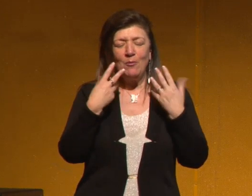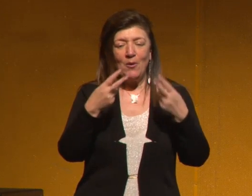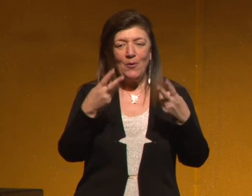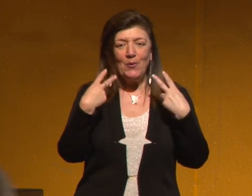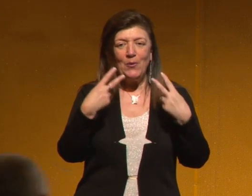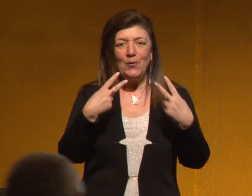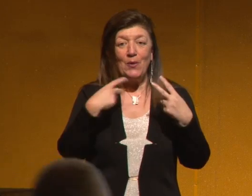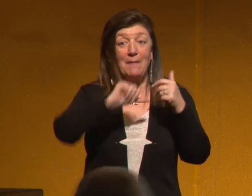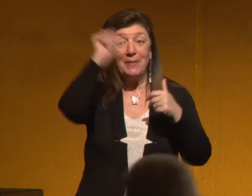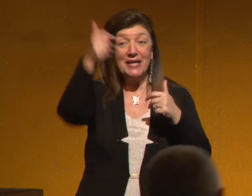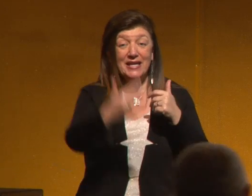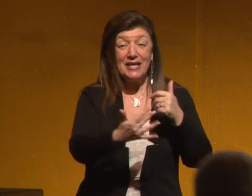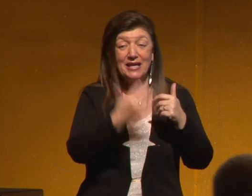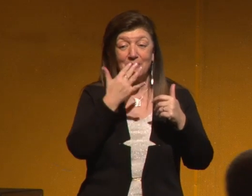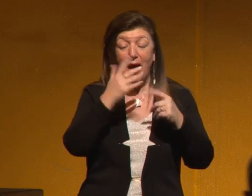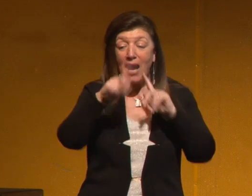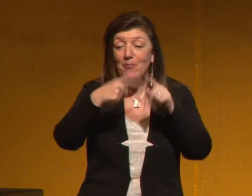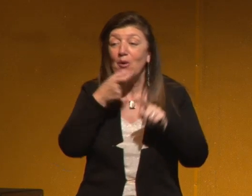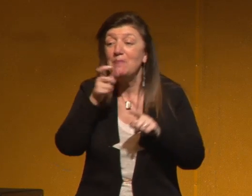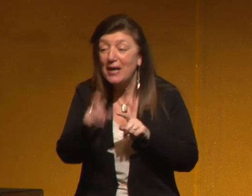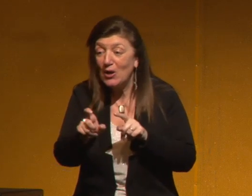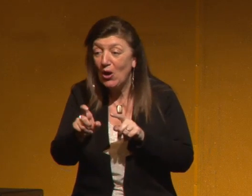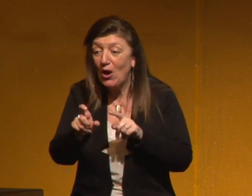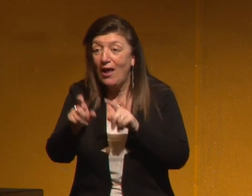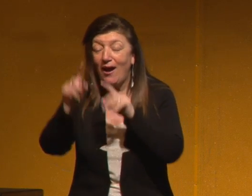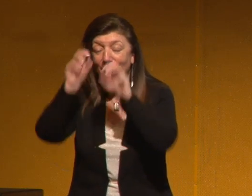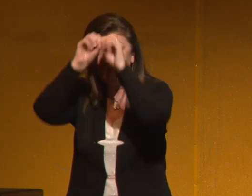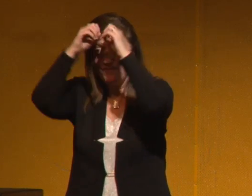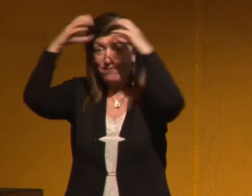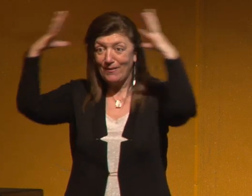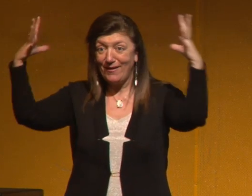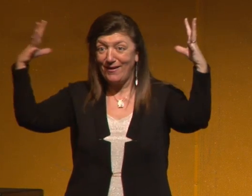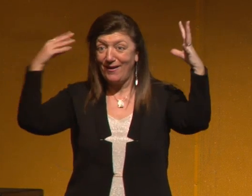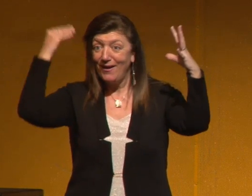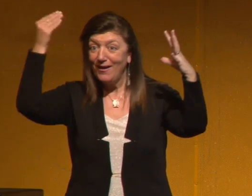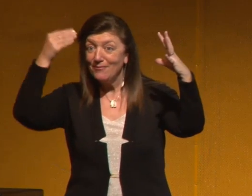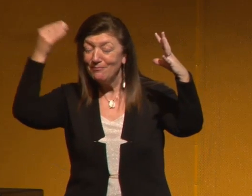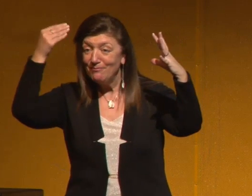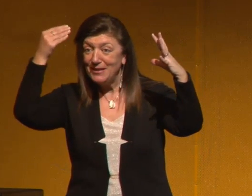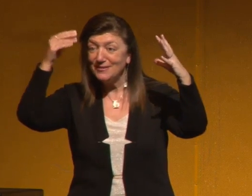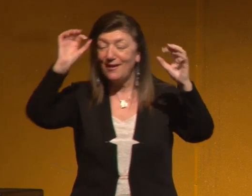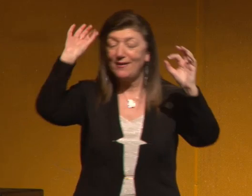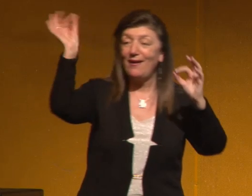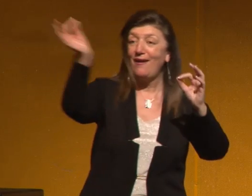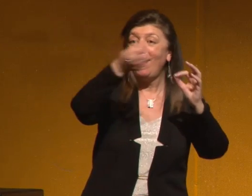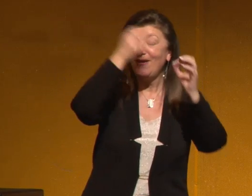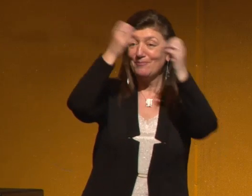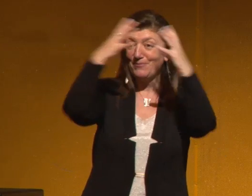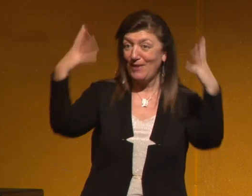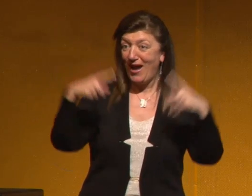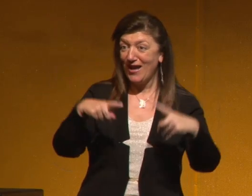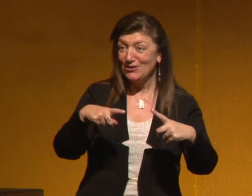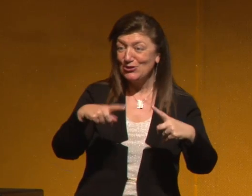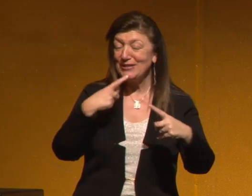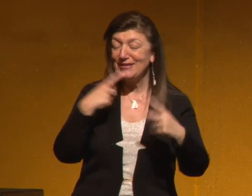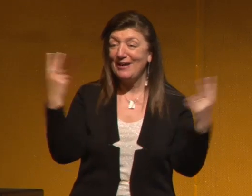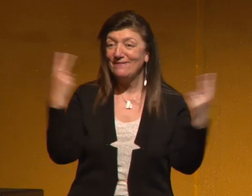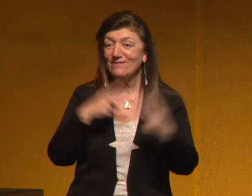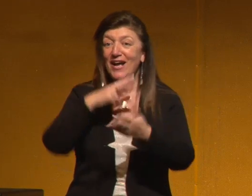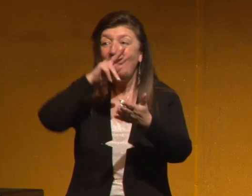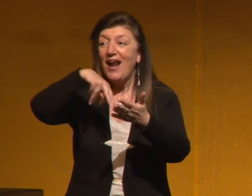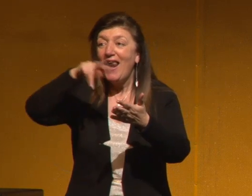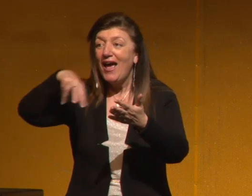parola immagini e pensieri la lettura non può considerarsi un semplice svago